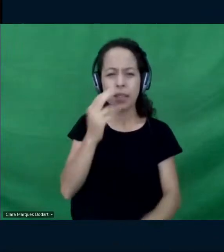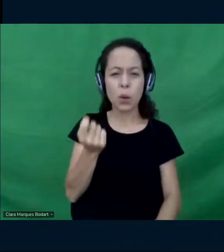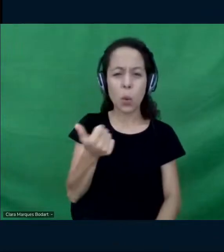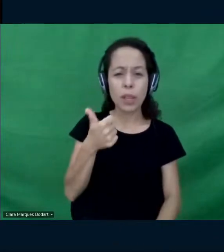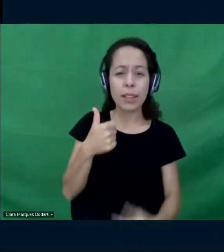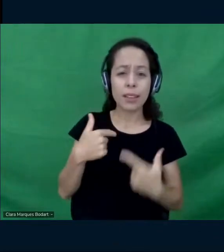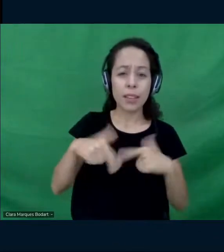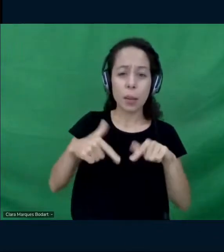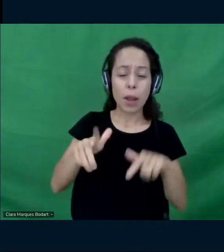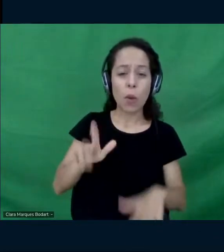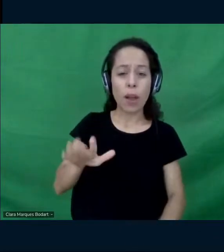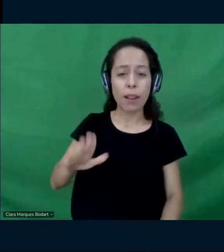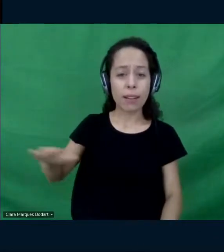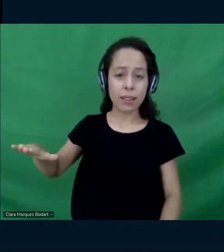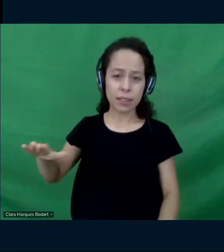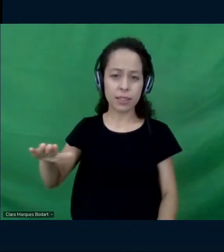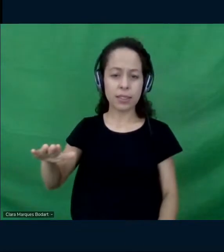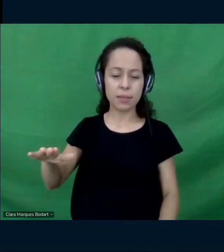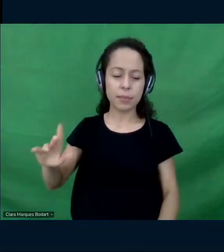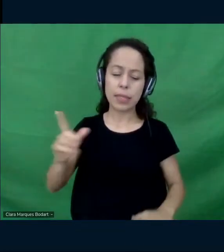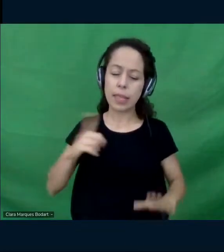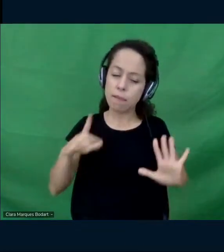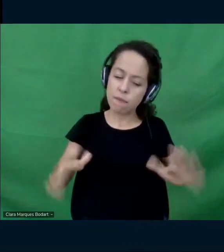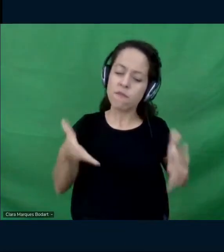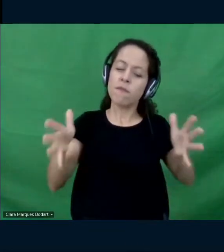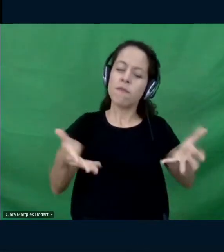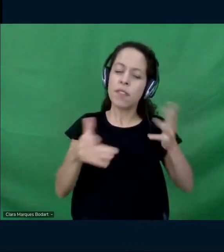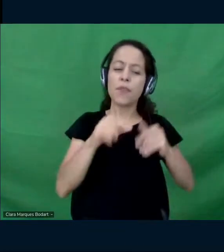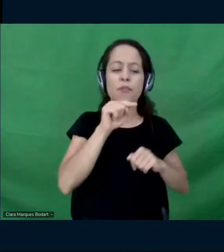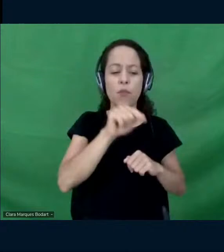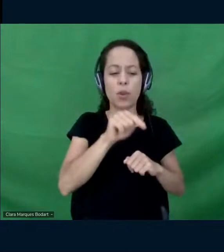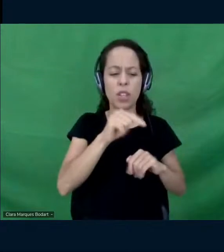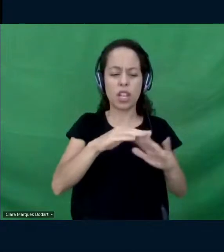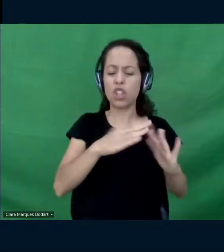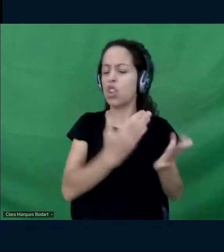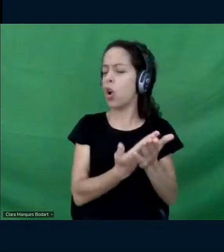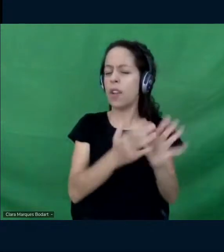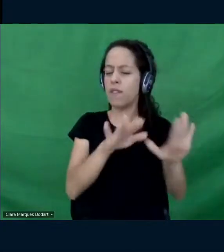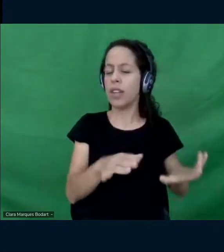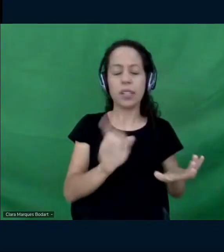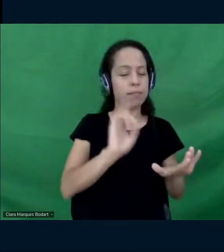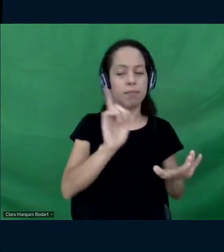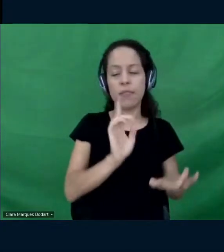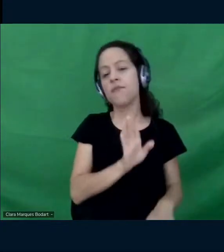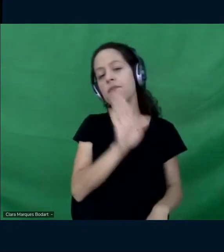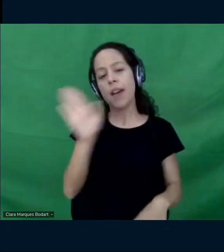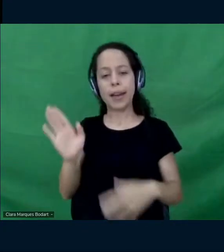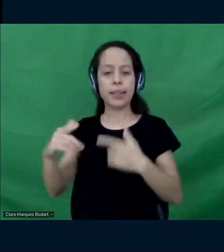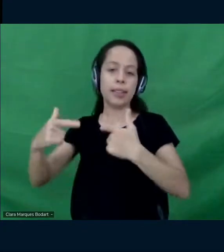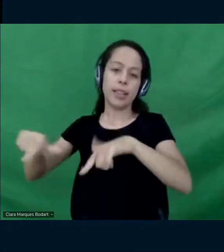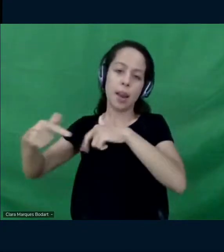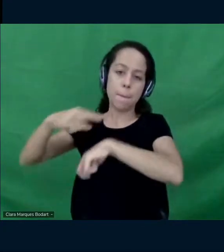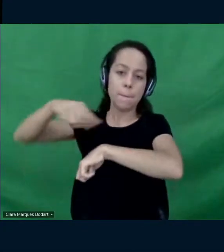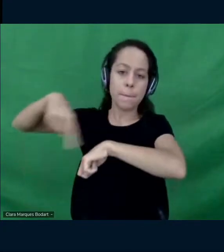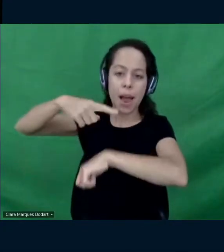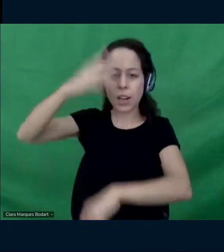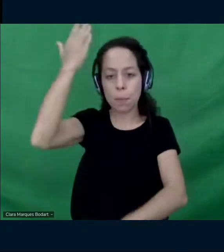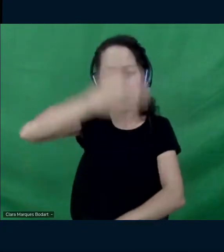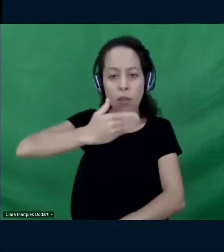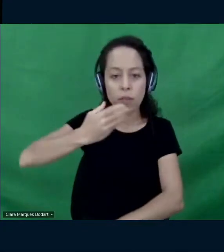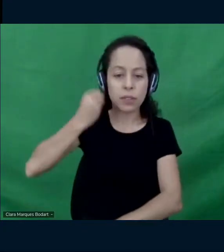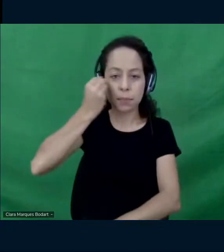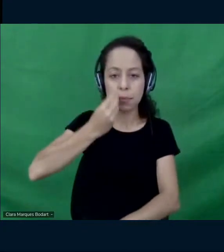estudantes não fiquem na escola e validem horas obtidas no trabalho. É